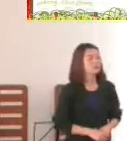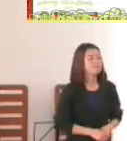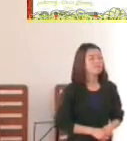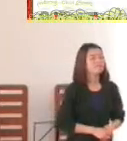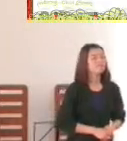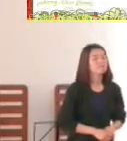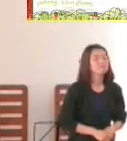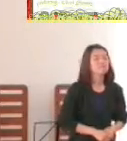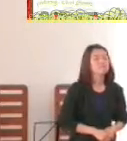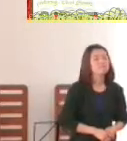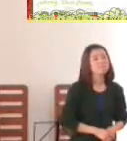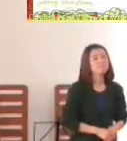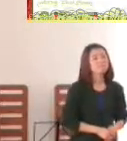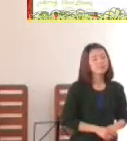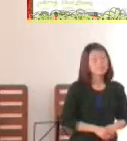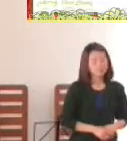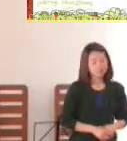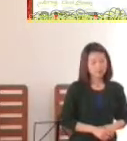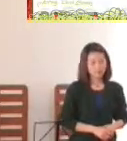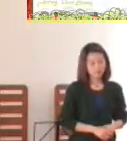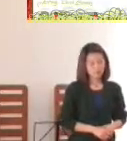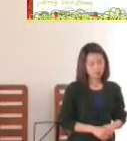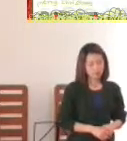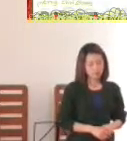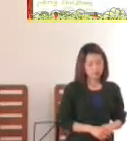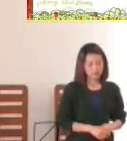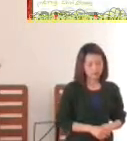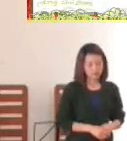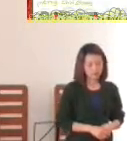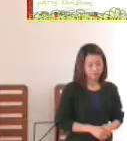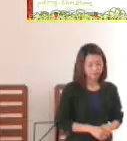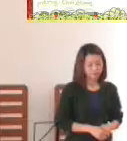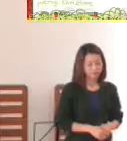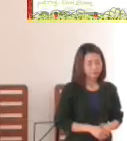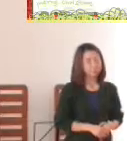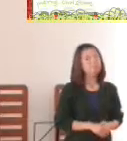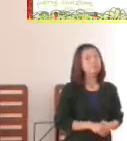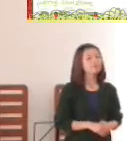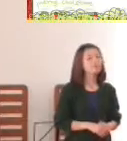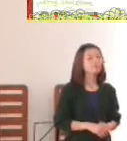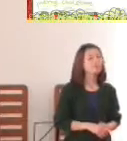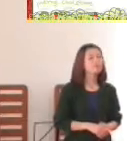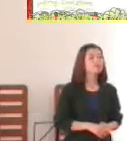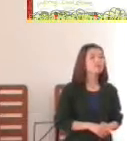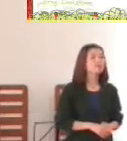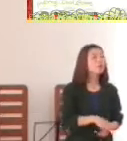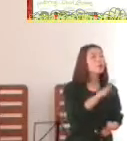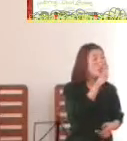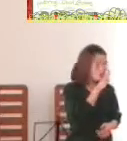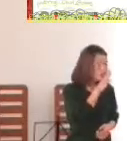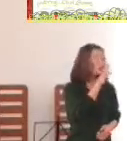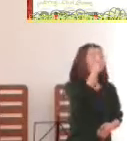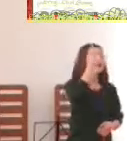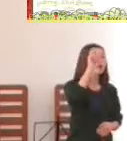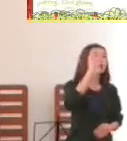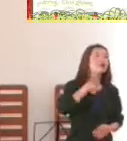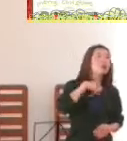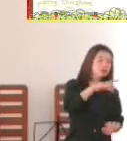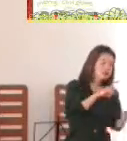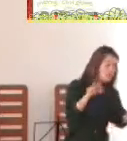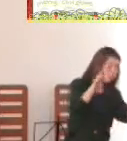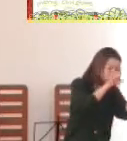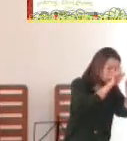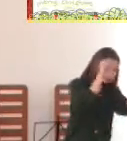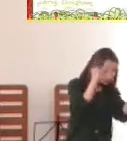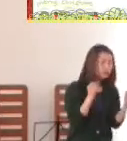グーの音も出ないように、私たちが確かに神様あなたは私たちと共におられますよということを全ての人が確